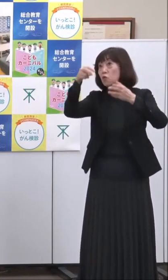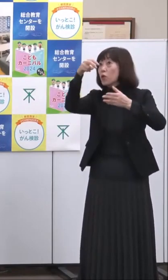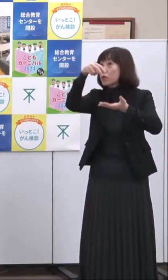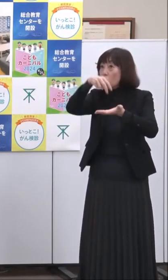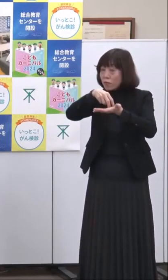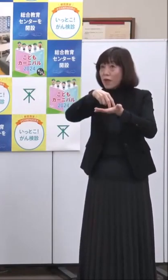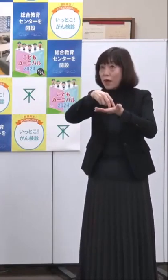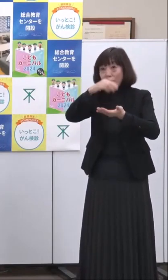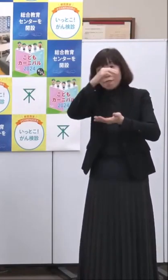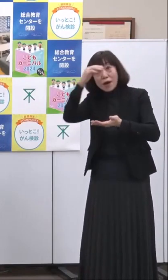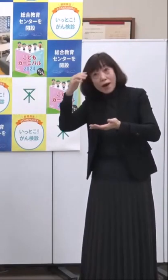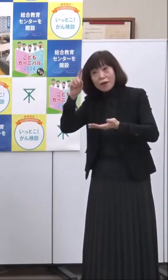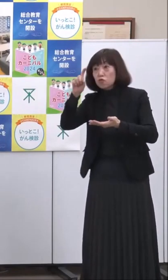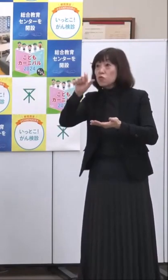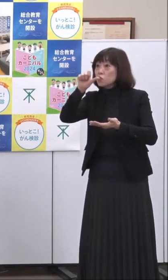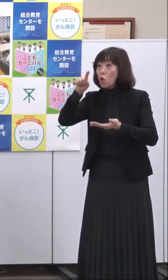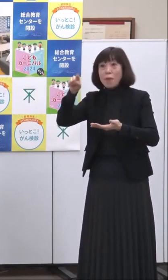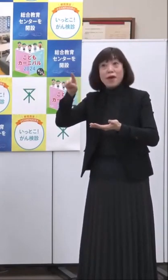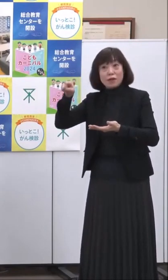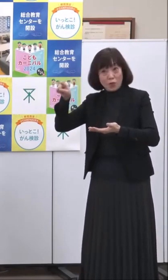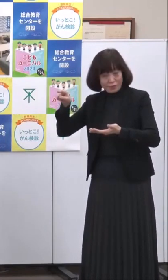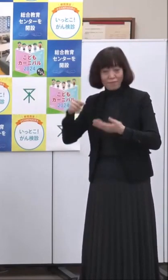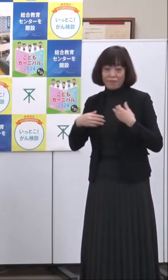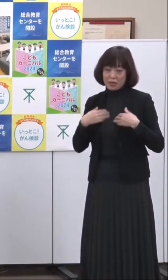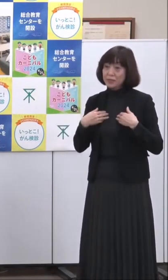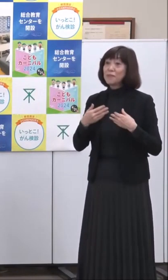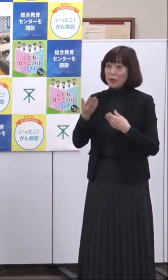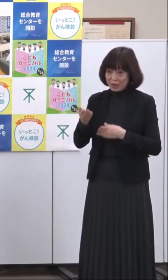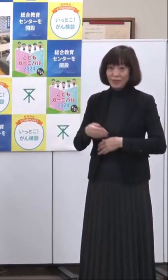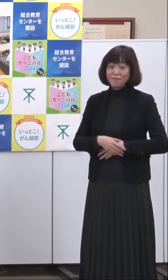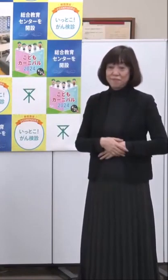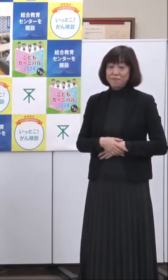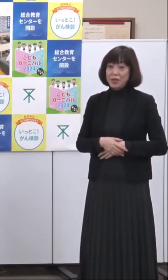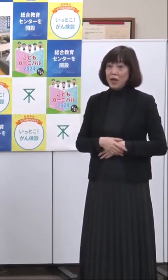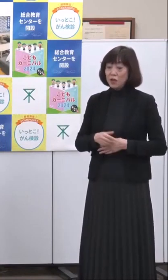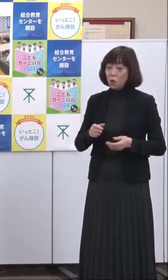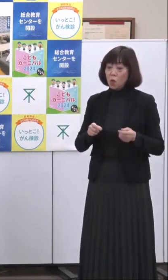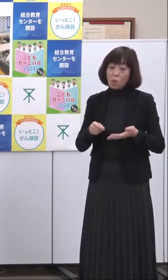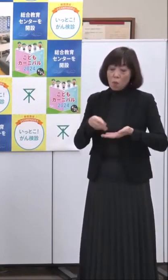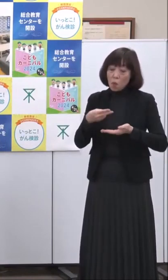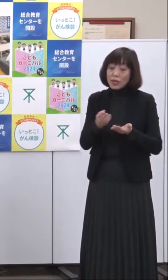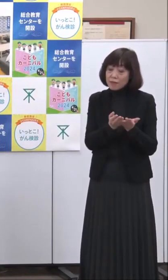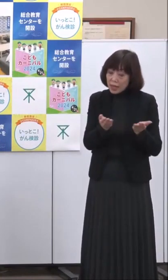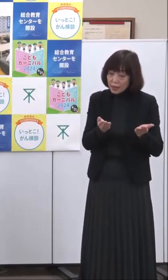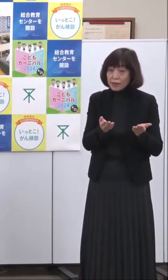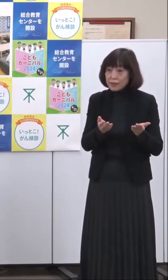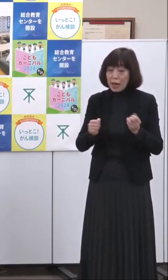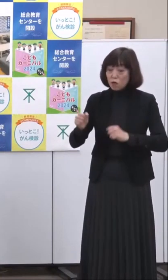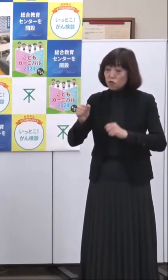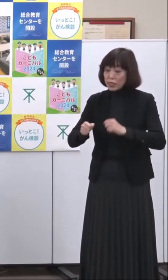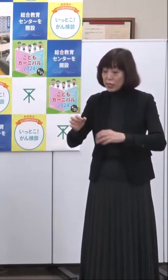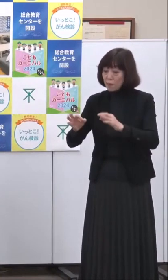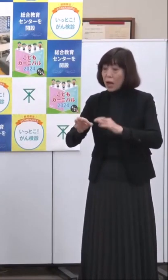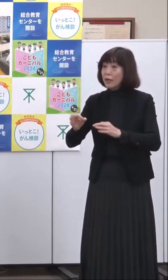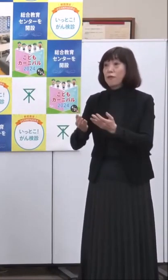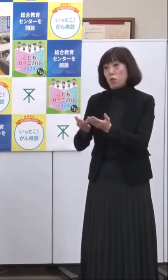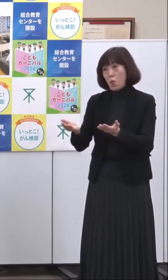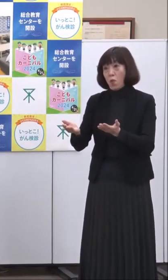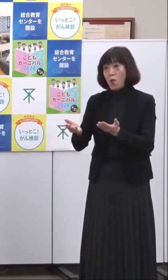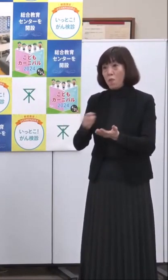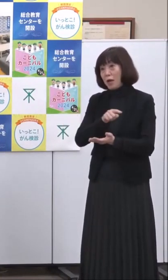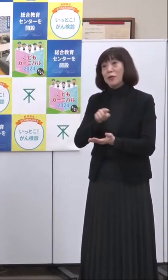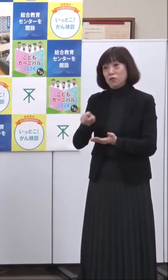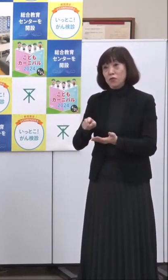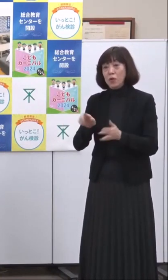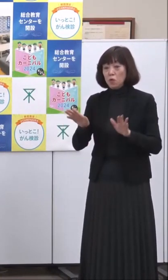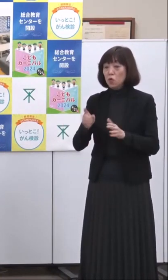験いただくことができます。その他にも模擬店コーナーやフリーマーケットなどがありまして、子どもだけ